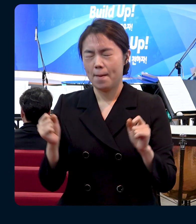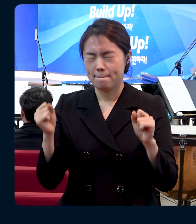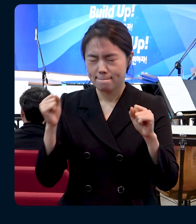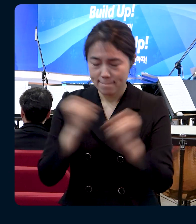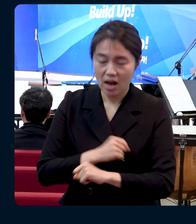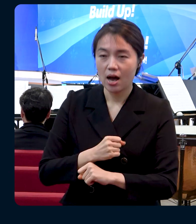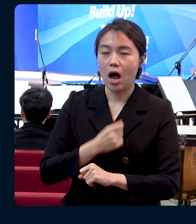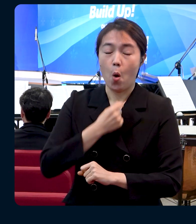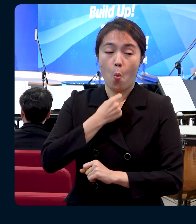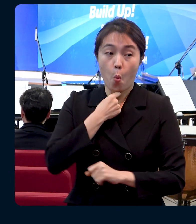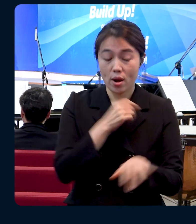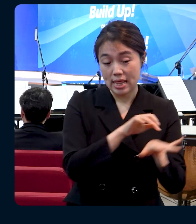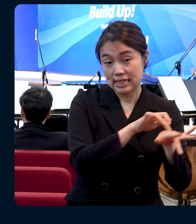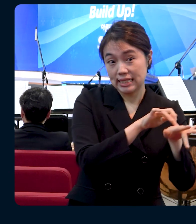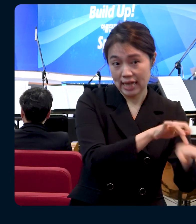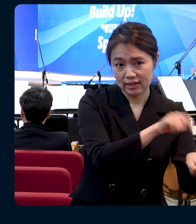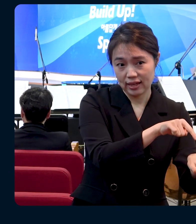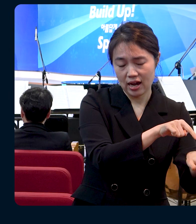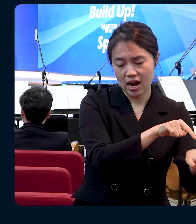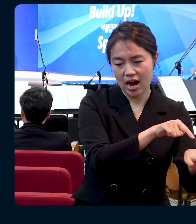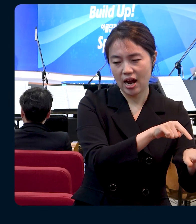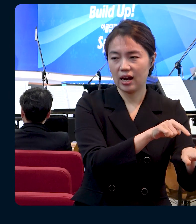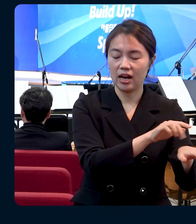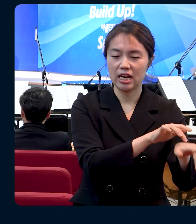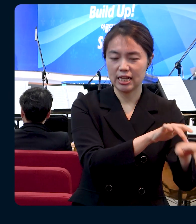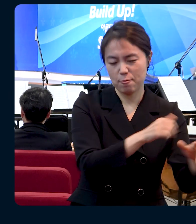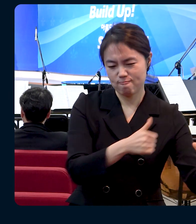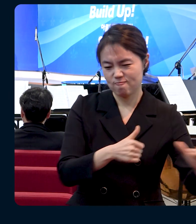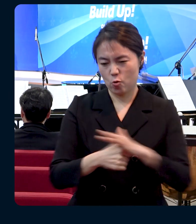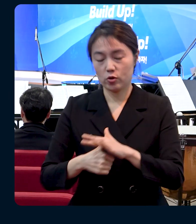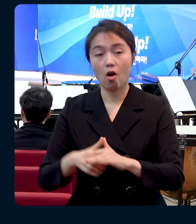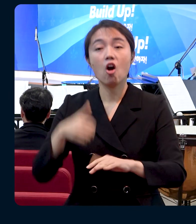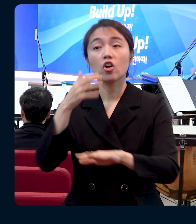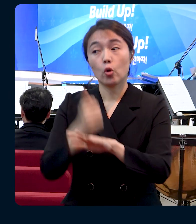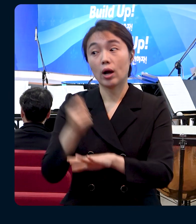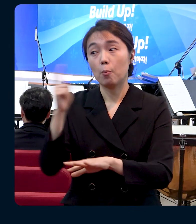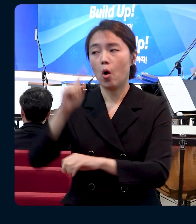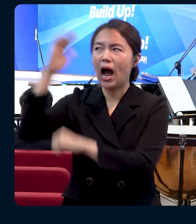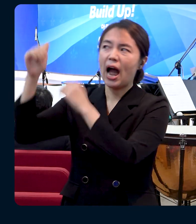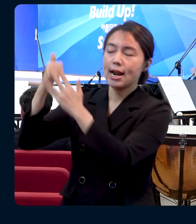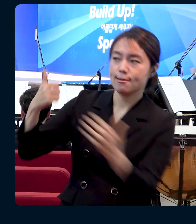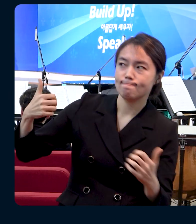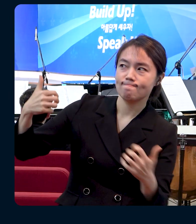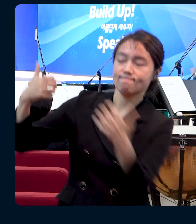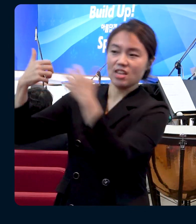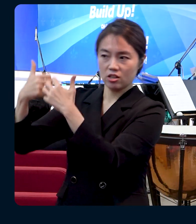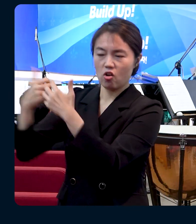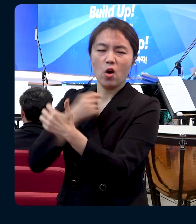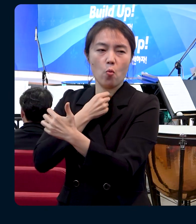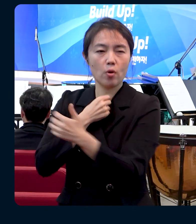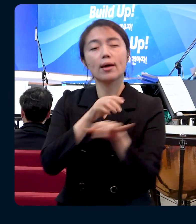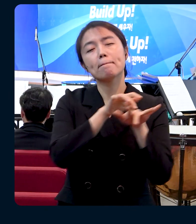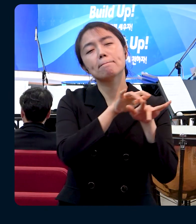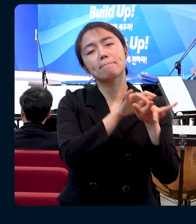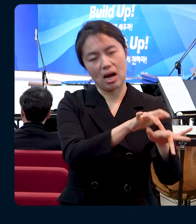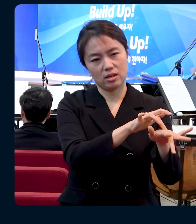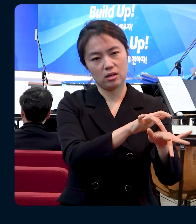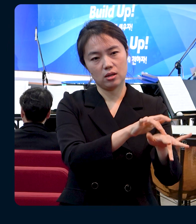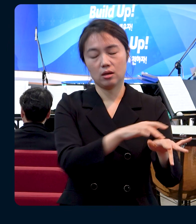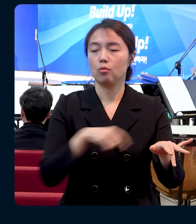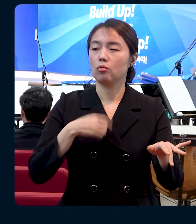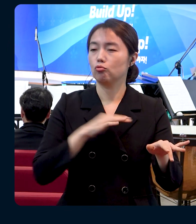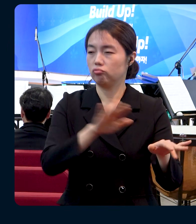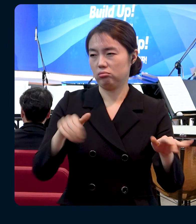망가지게 함으로써 하나님을 대적하는 바로 그 사단 마귀의 세력, 그것이 공격하는 것이다. 그렇기 때문에